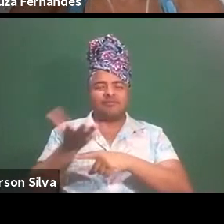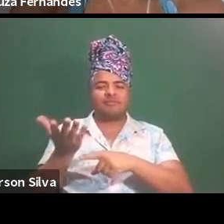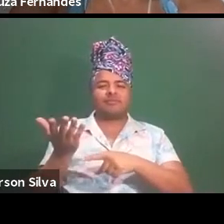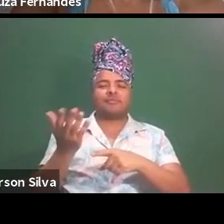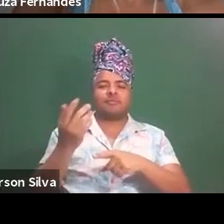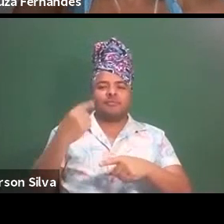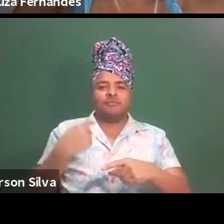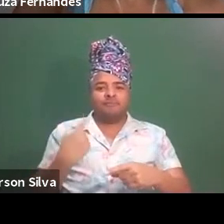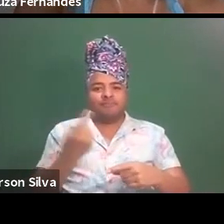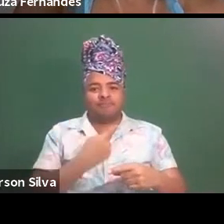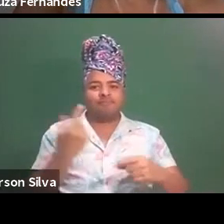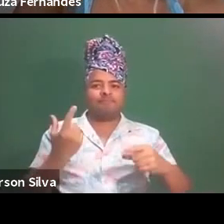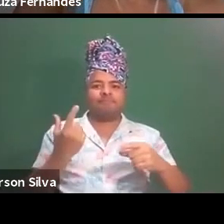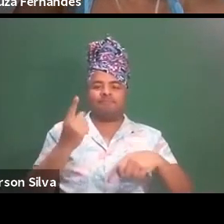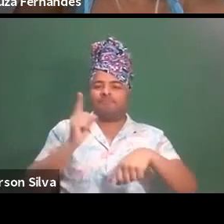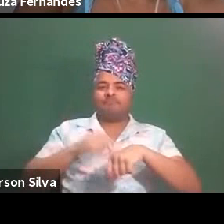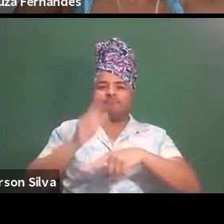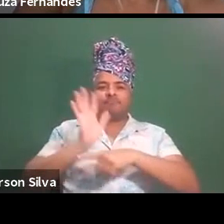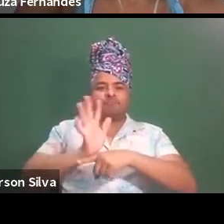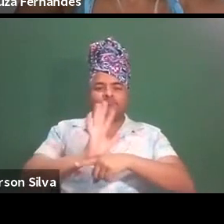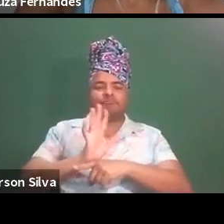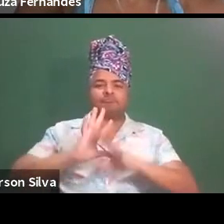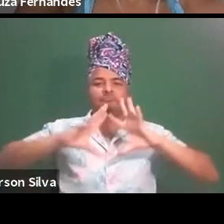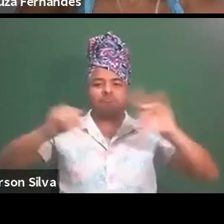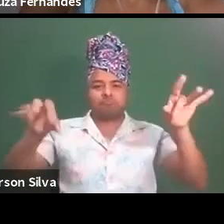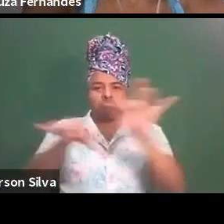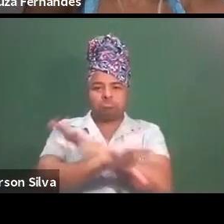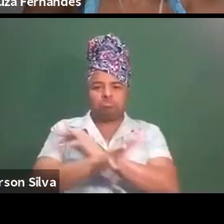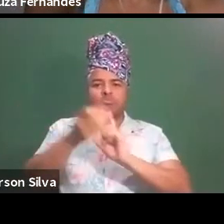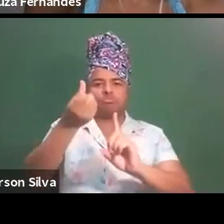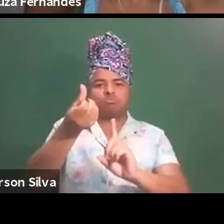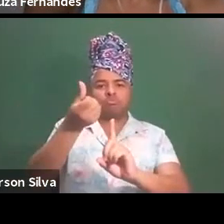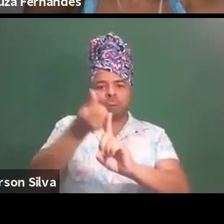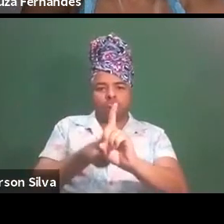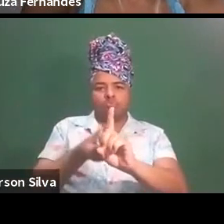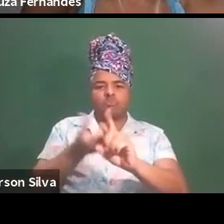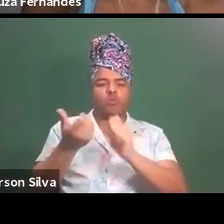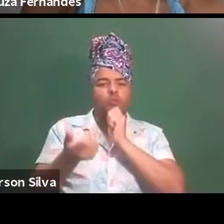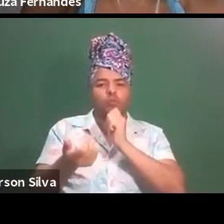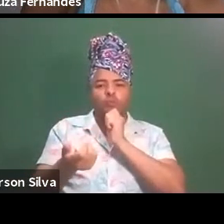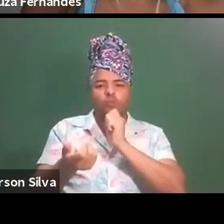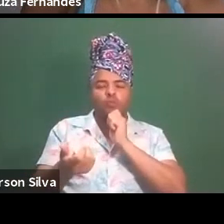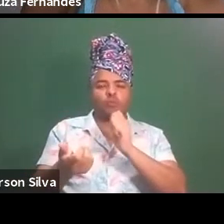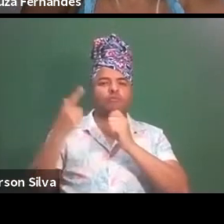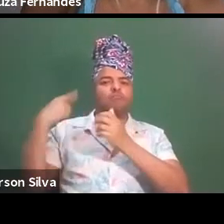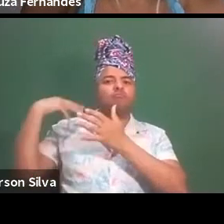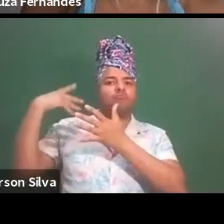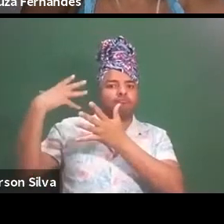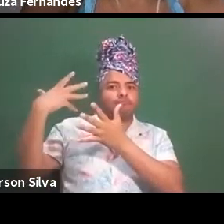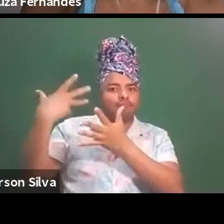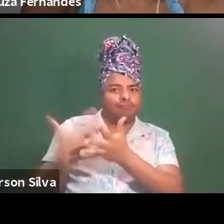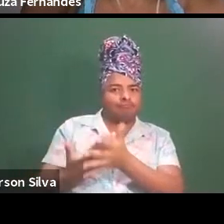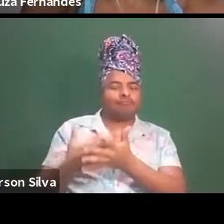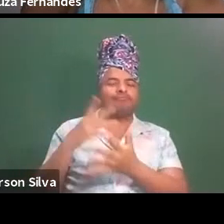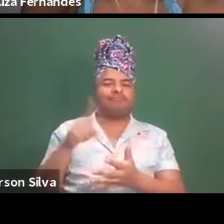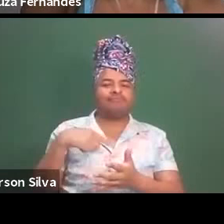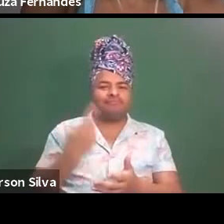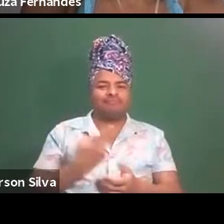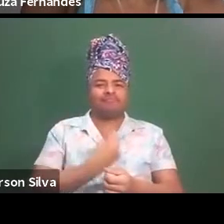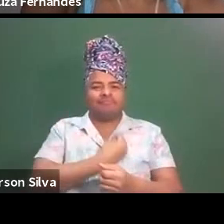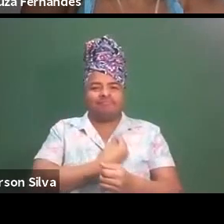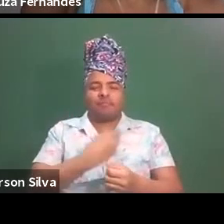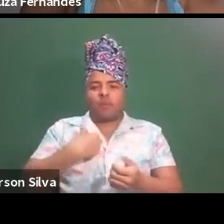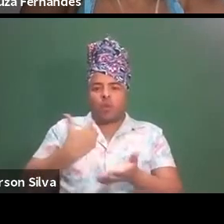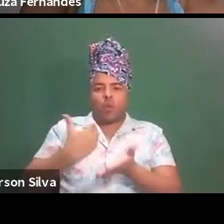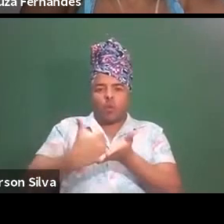A gente não faz um filme em 6 meses, a gente começa a fazer ao longo da nossa trajetória. Eu não comecei a fazer